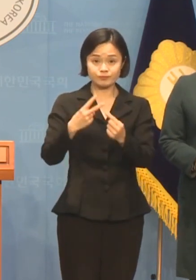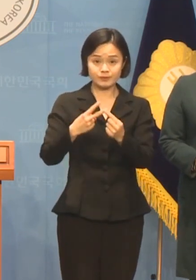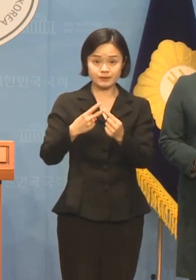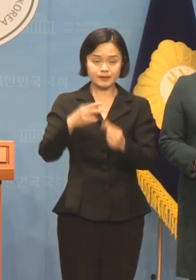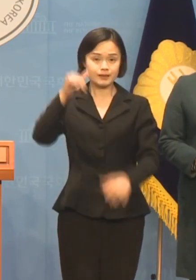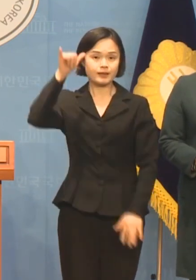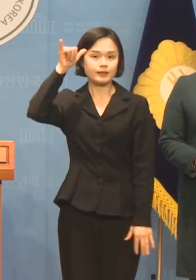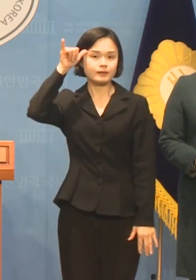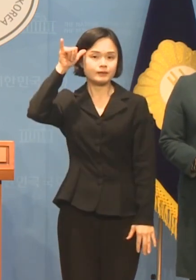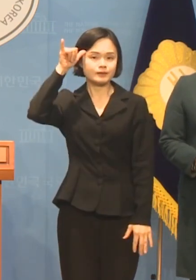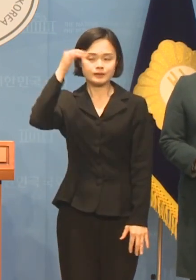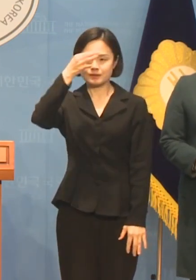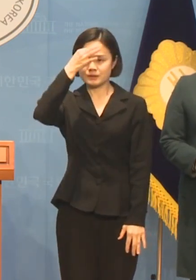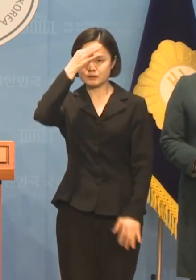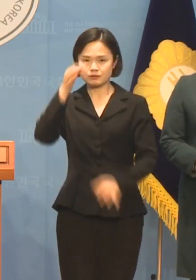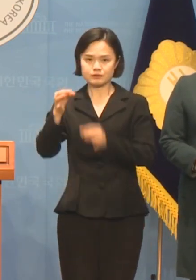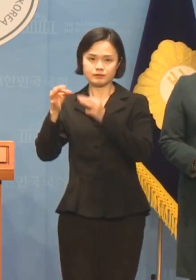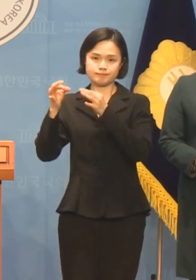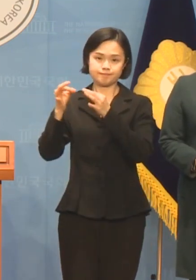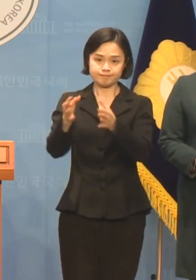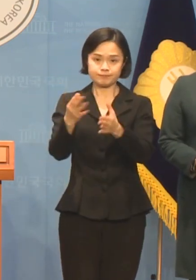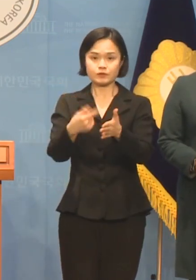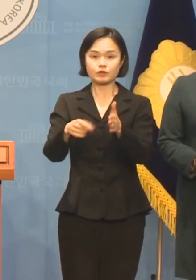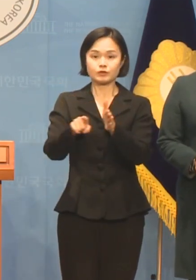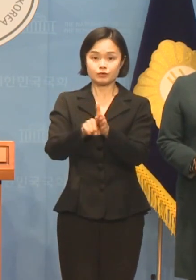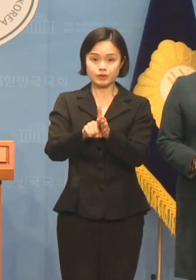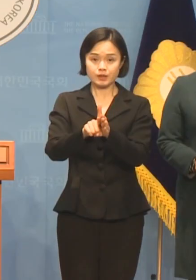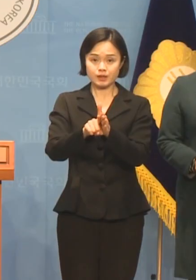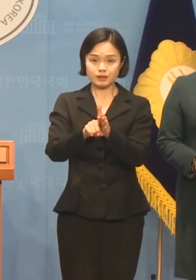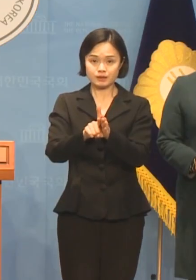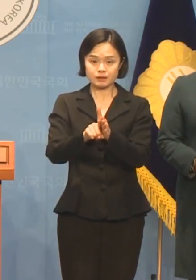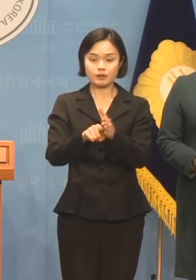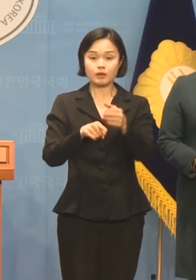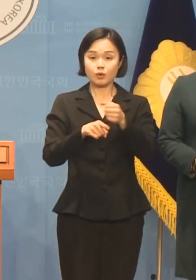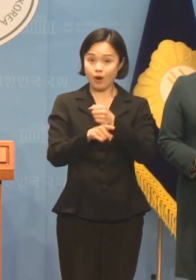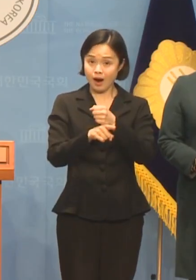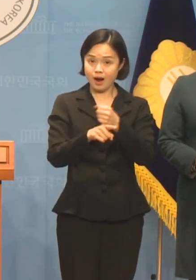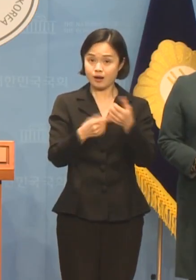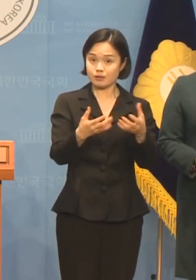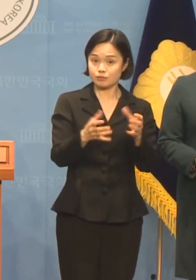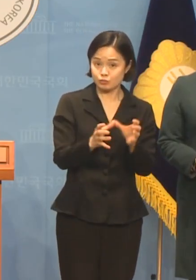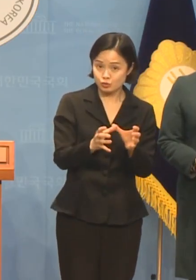이제는 과기정통부를 비롯한 행정부가 발빠르게 움직여야 합니다.